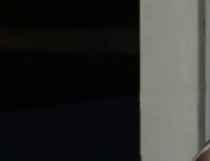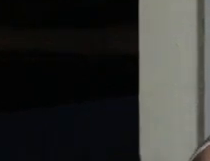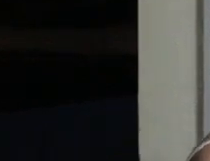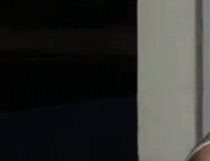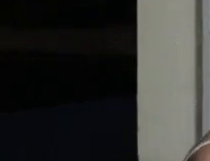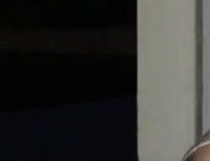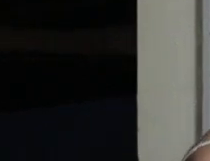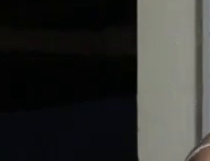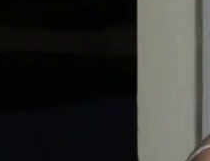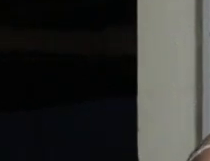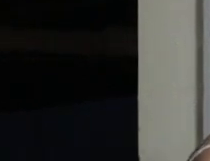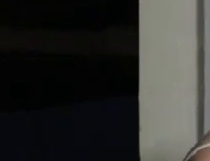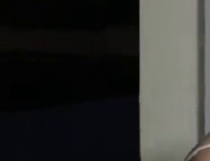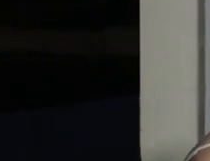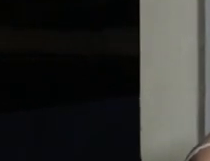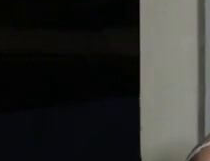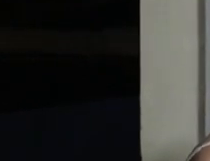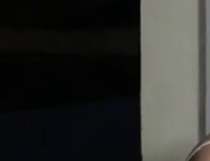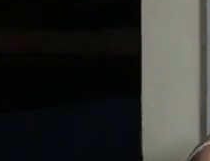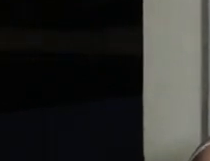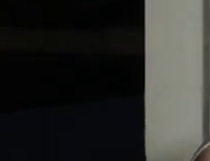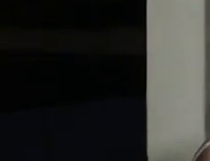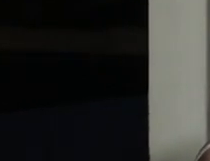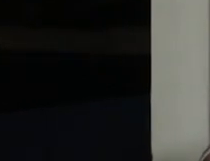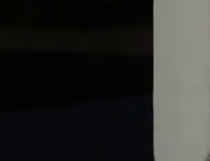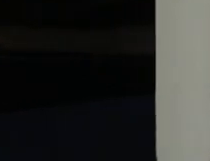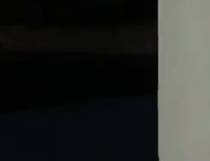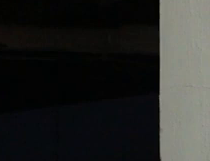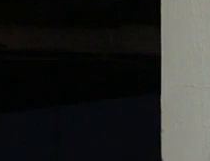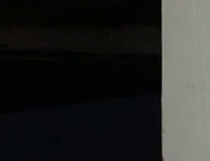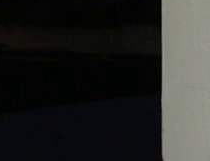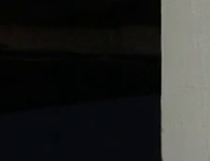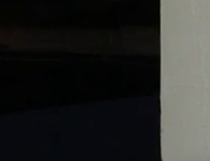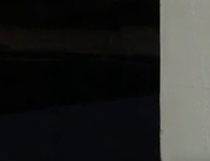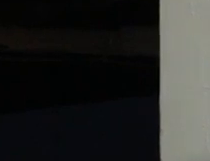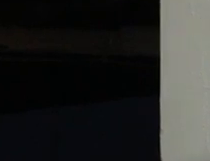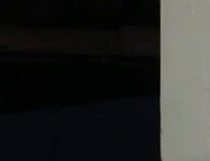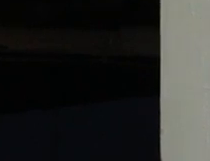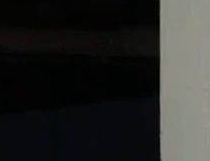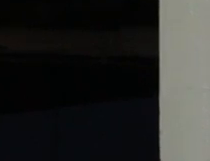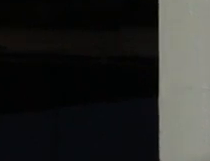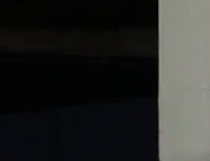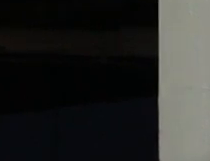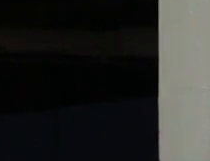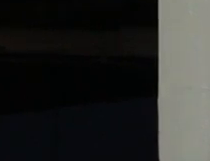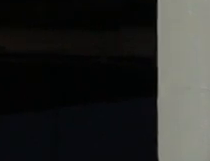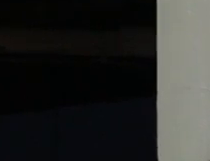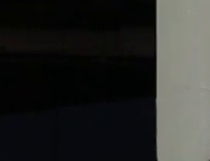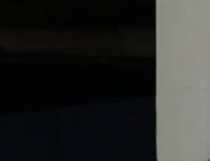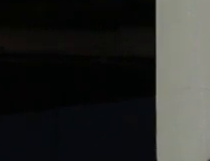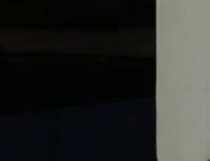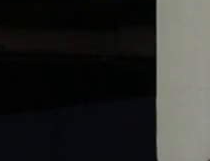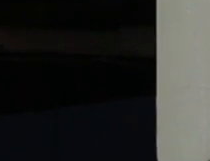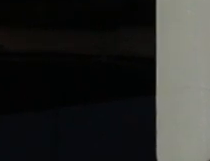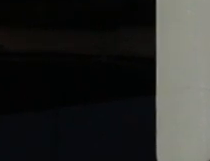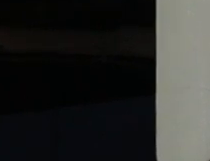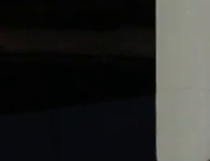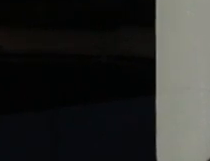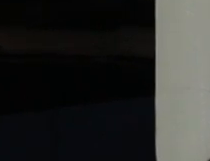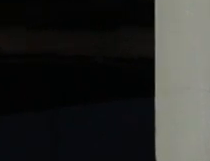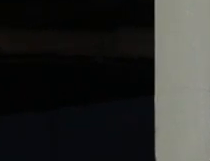nós, enquanto donos, proprietários do imóvel, não temos intenção do restauro. Por quê? Porque a gente não tem vantagem nenhuma nesse